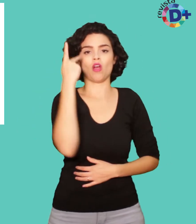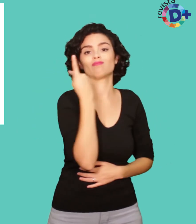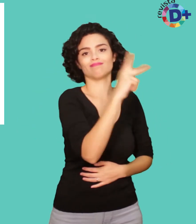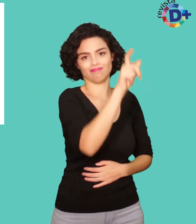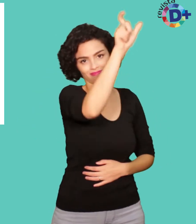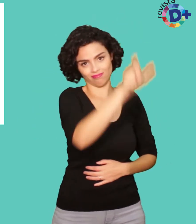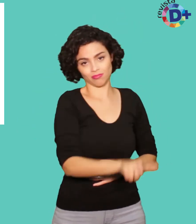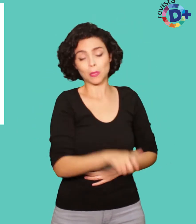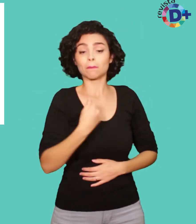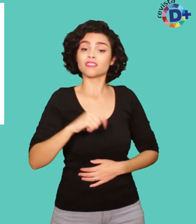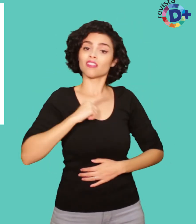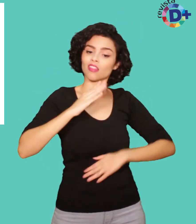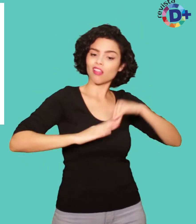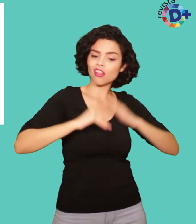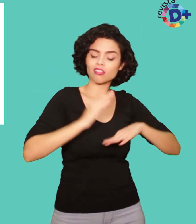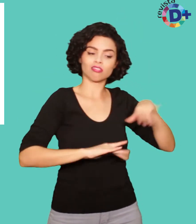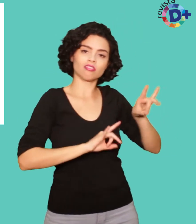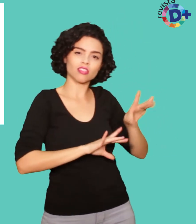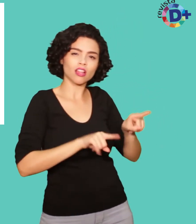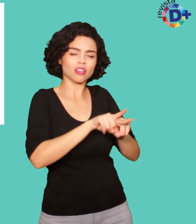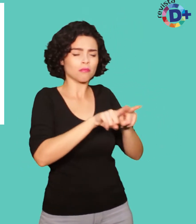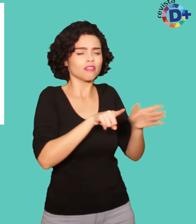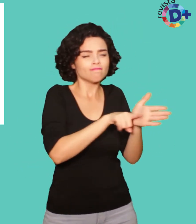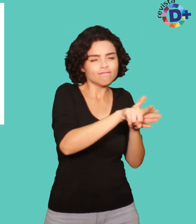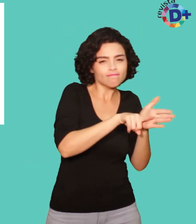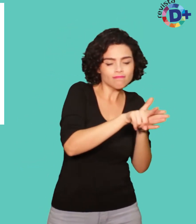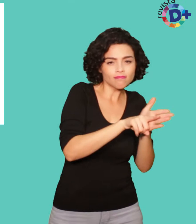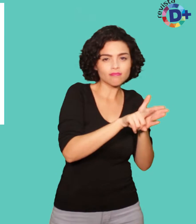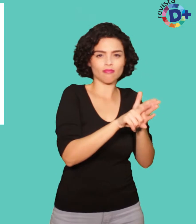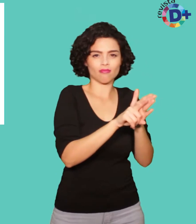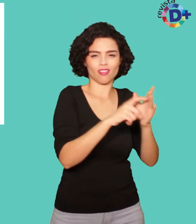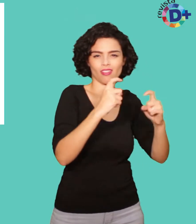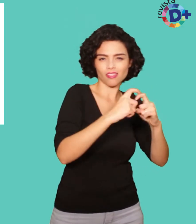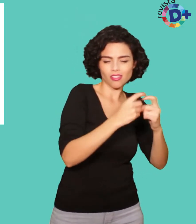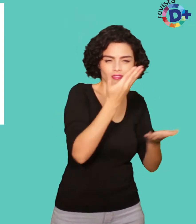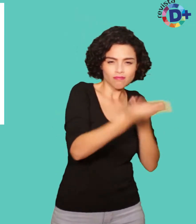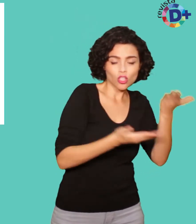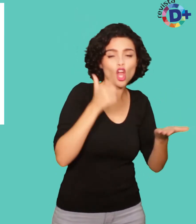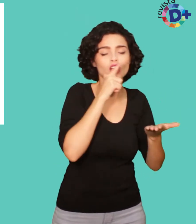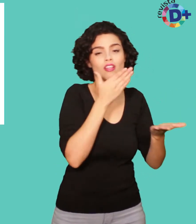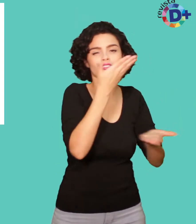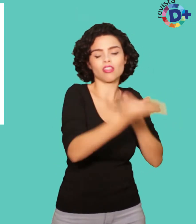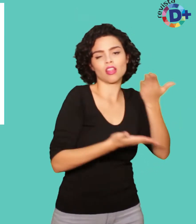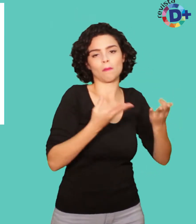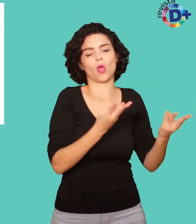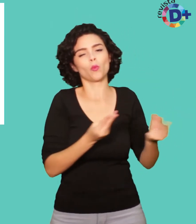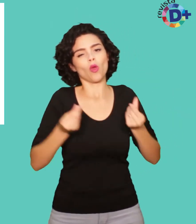é preciso dominar técnicas e abordagens clínicas que possibilitem um tratamento de qualidade